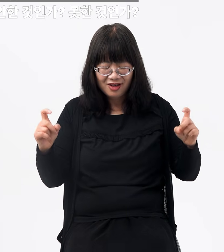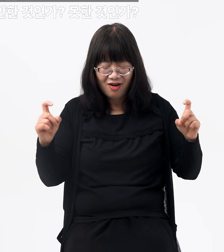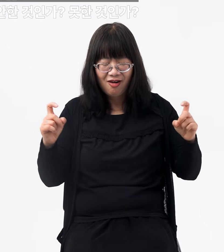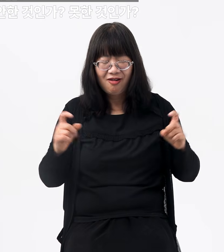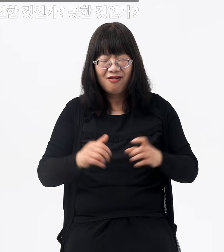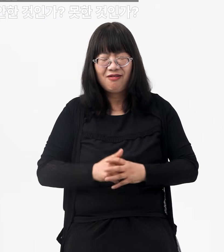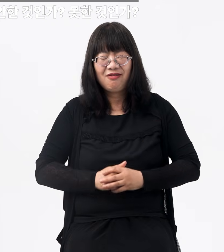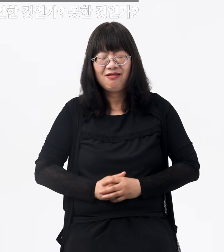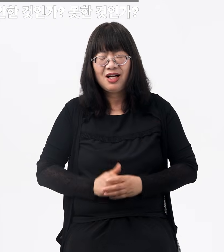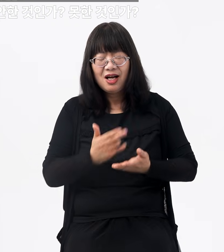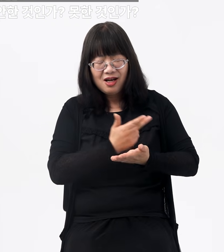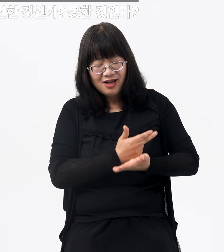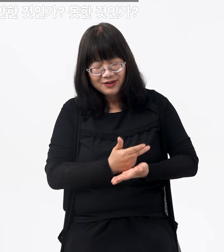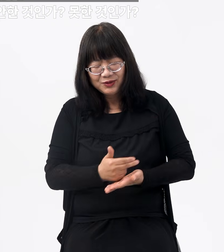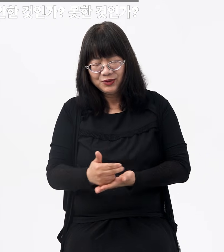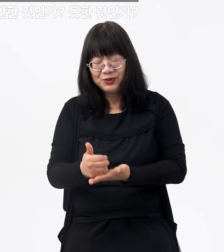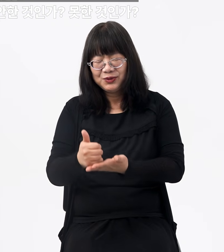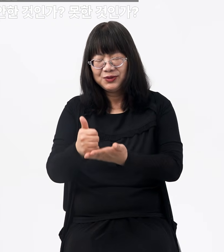산성,